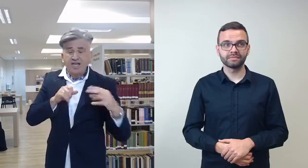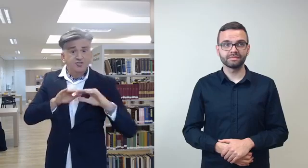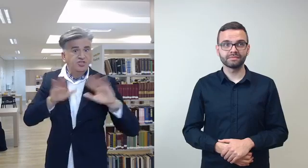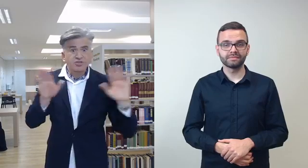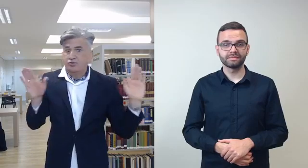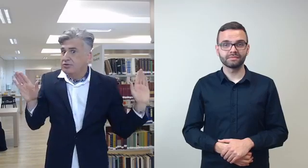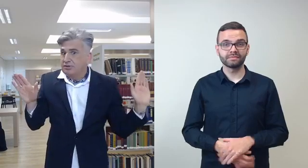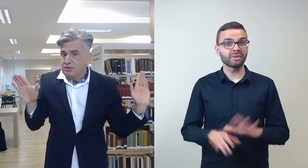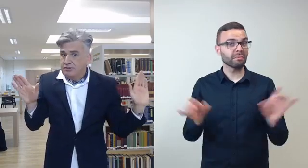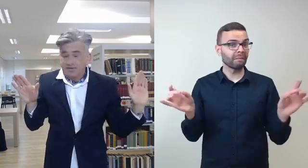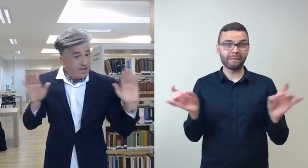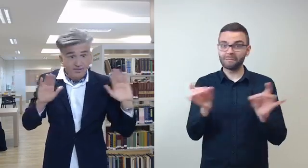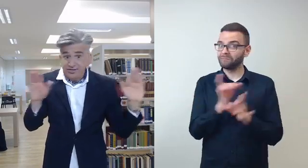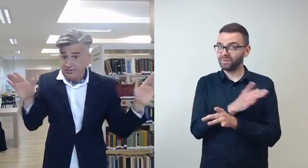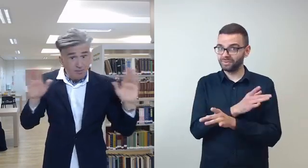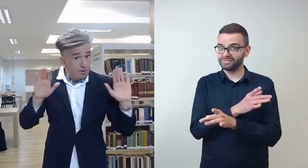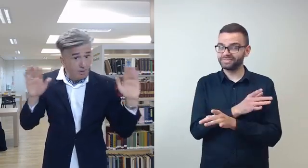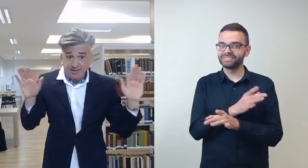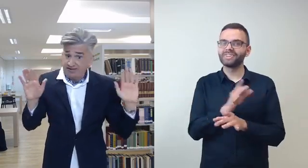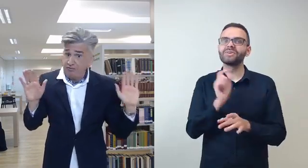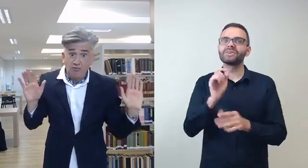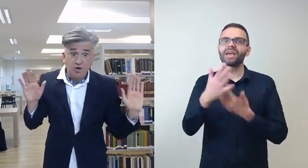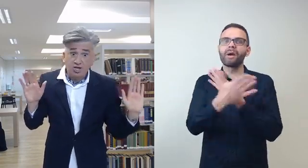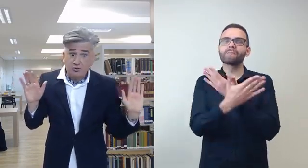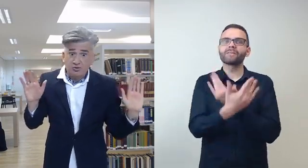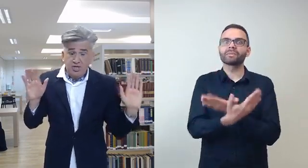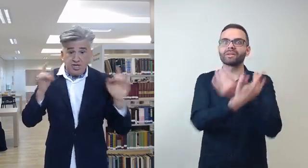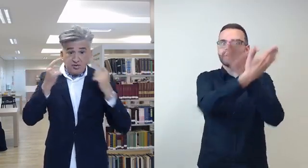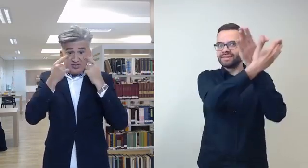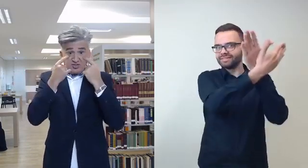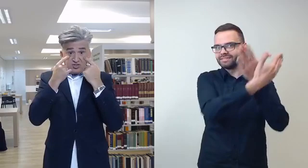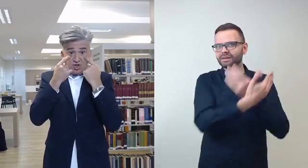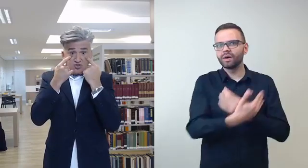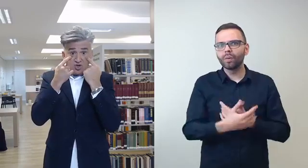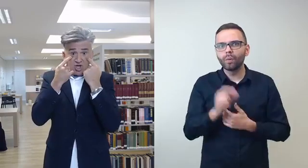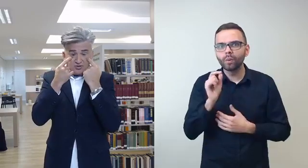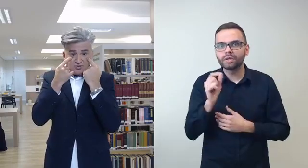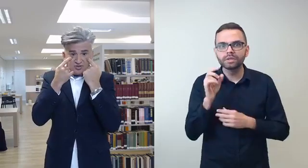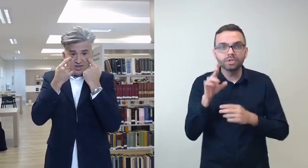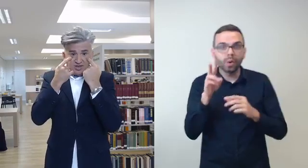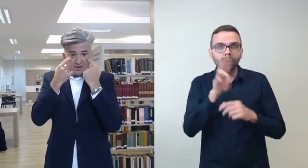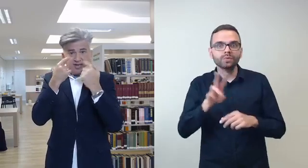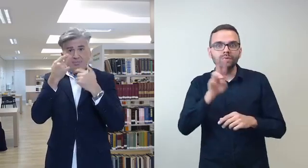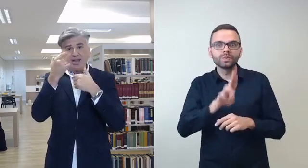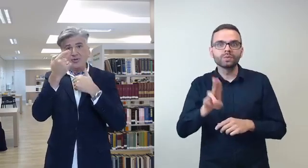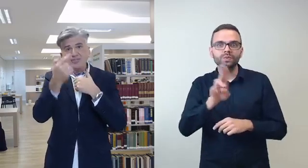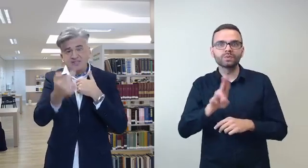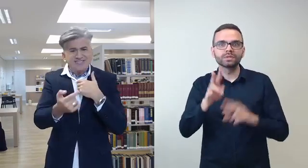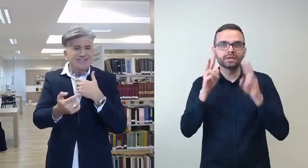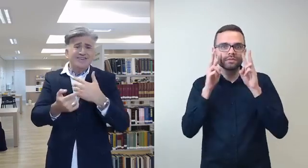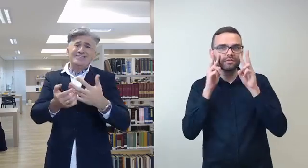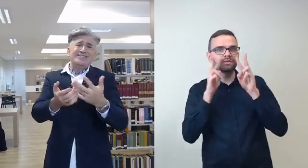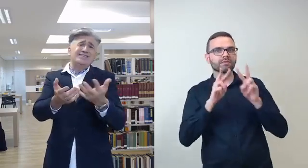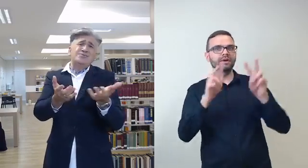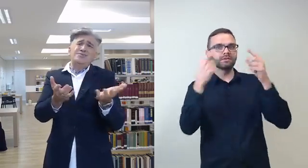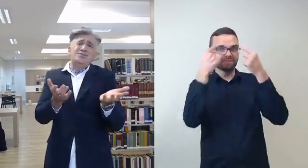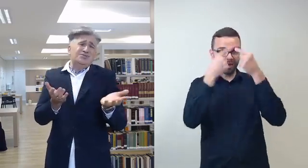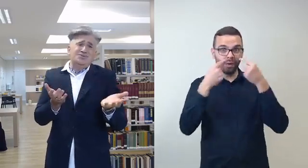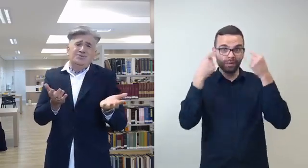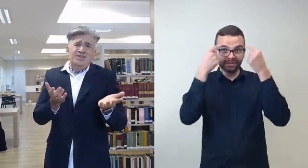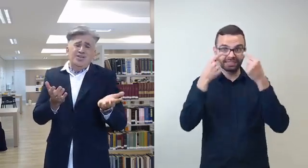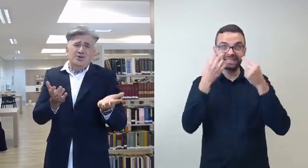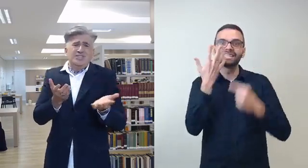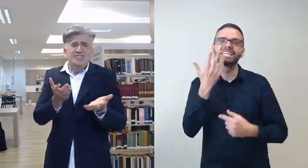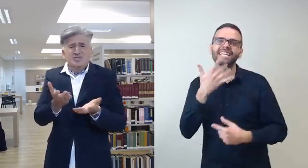tá dito que a borboleta saiu voando. Eu usei só os olhos para trabalhar contra... As crianças amam